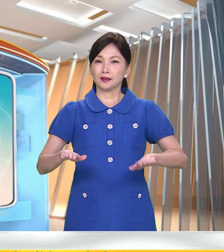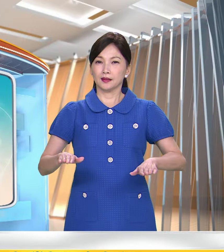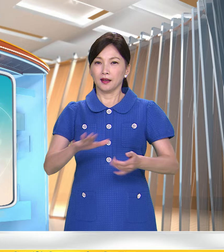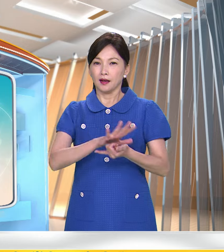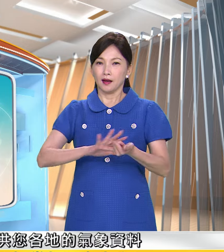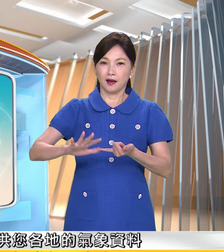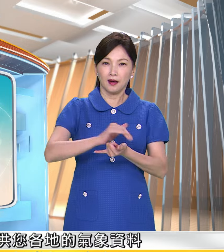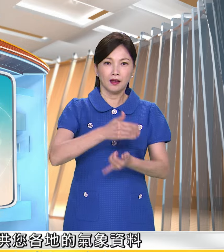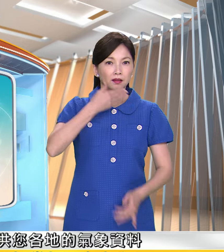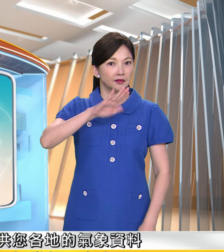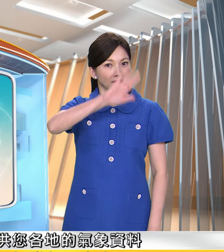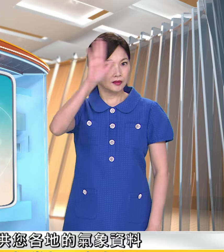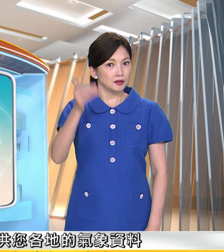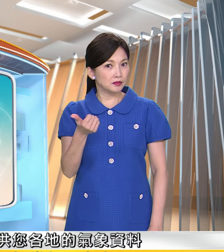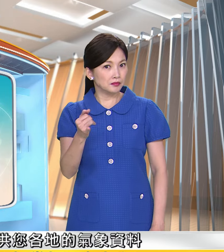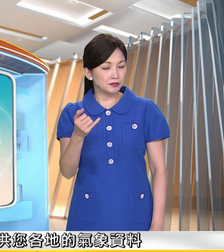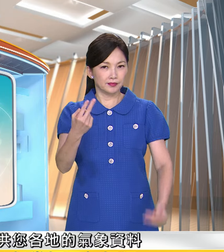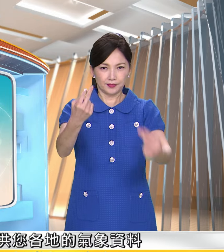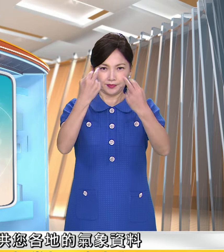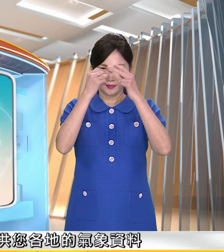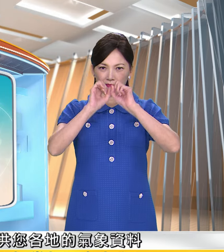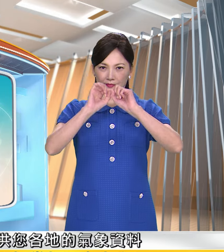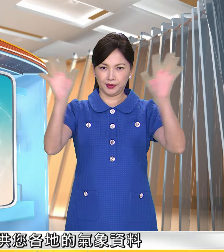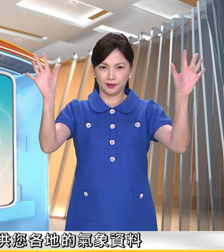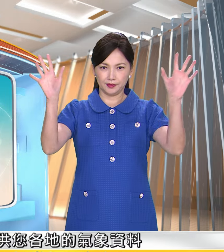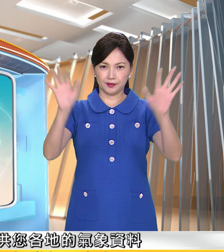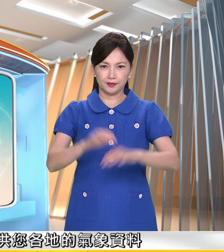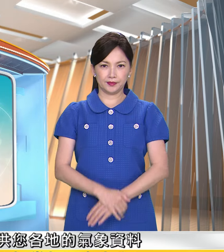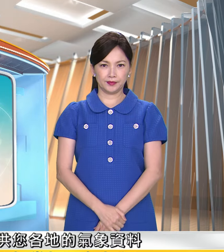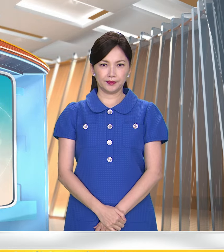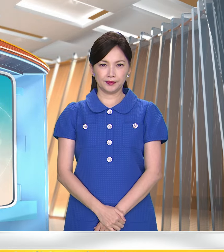关心天气，接着提供您各地的气象资料。